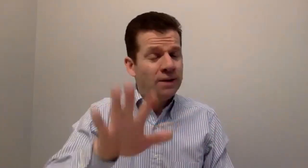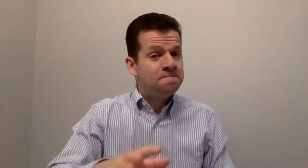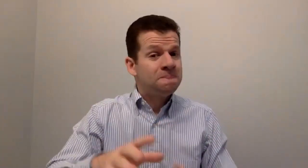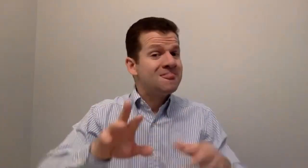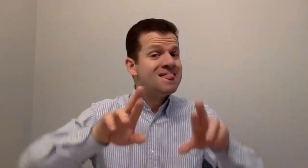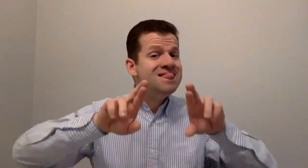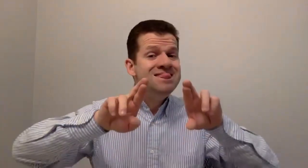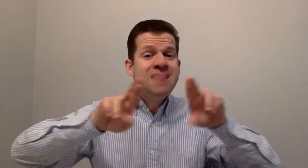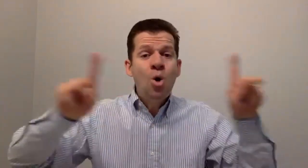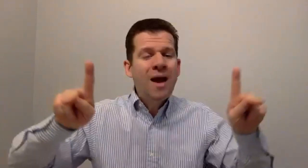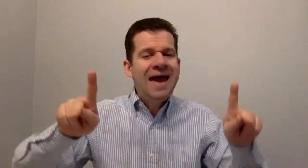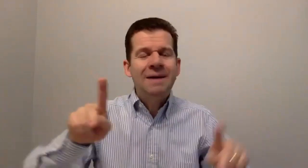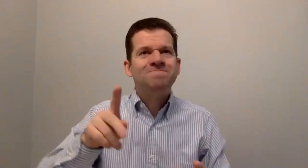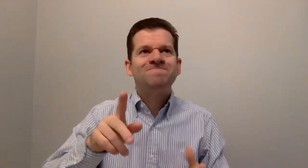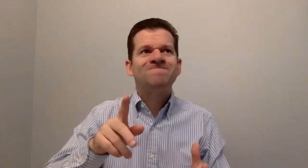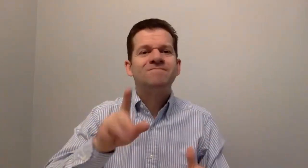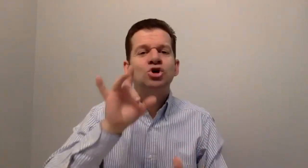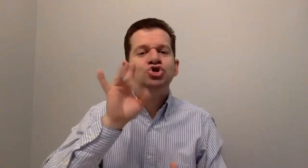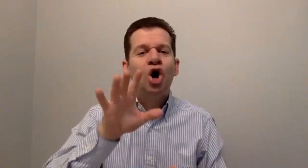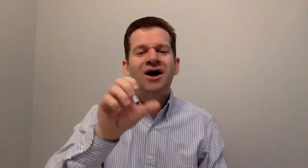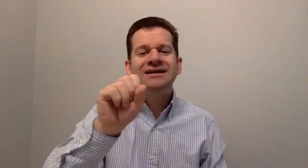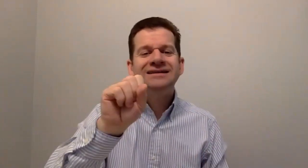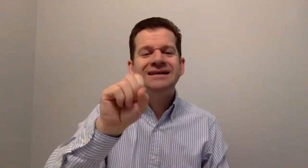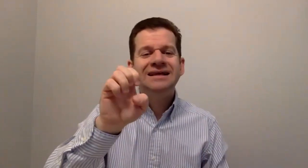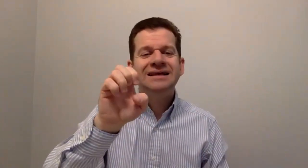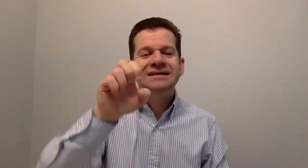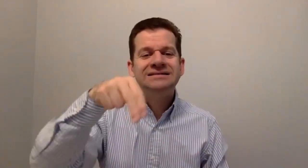Olha, não é só